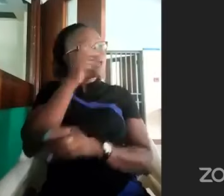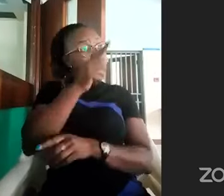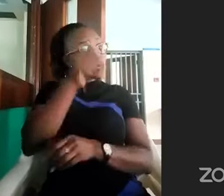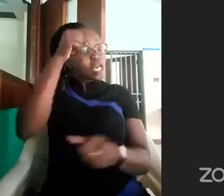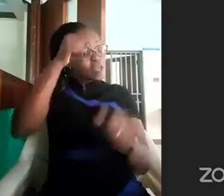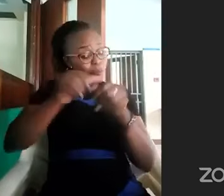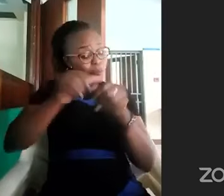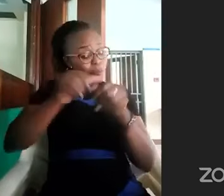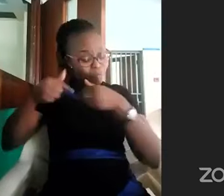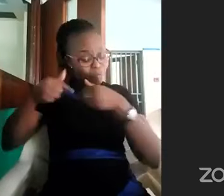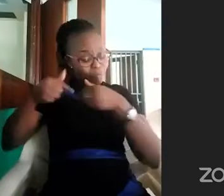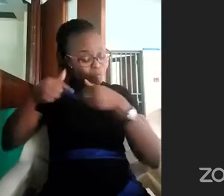waende wapime mapema na